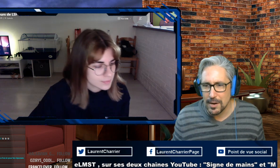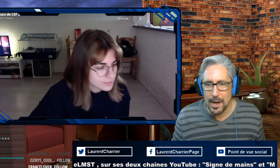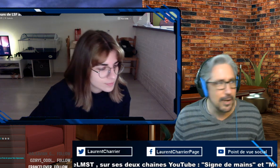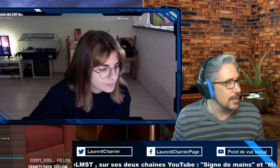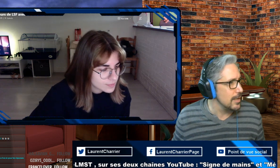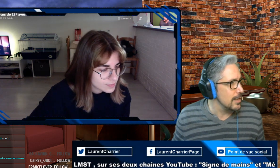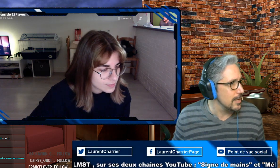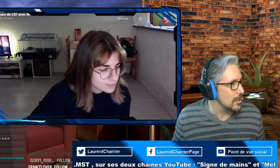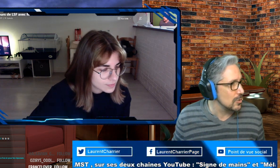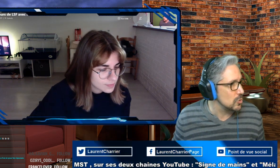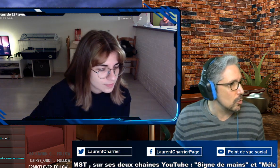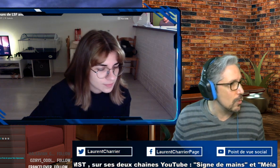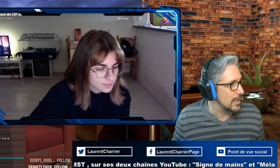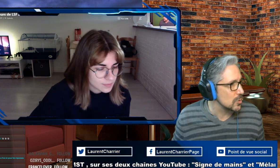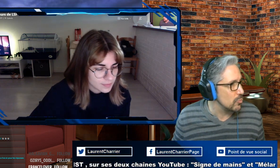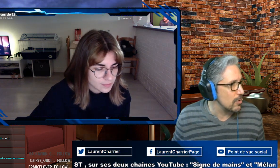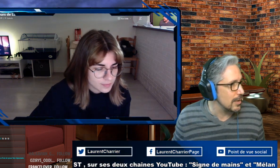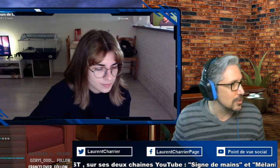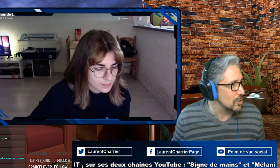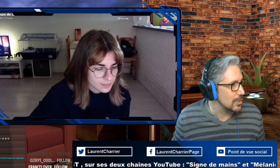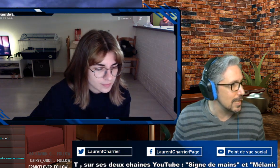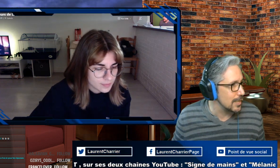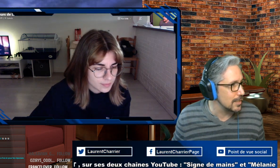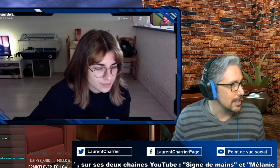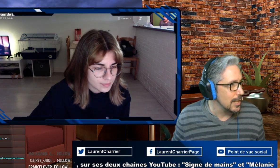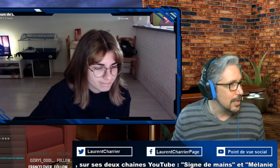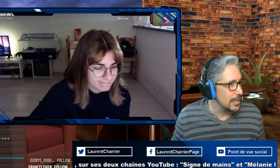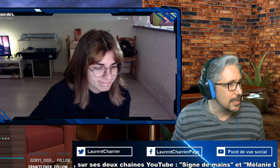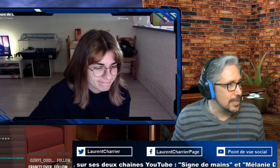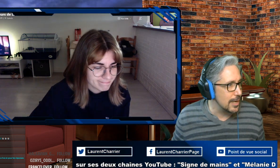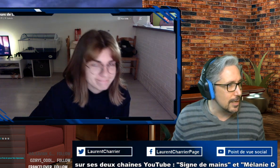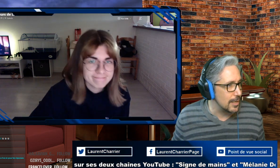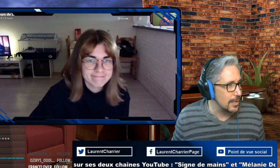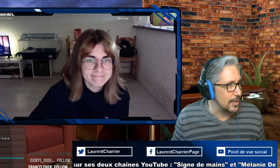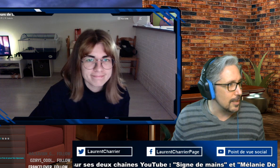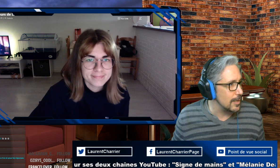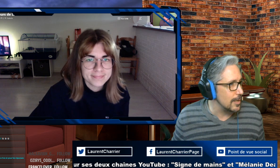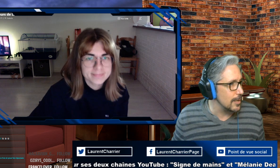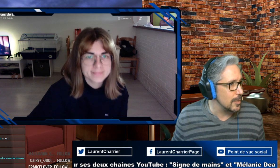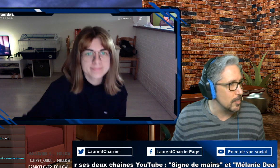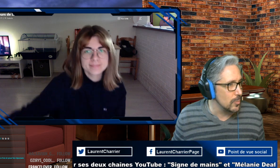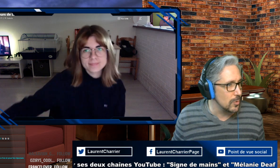va aller sur quoi est-ce qu'on pourra aller, je regarde, il y a